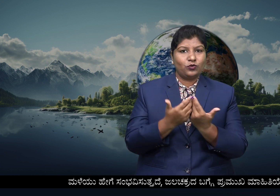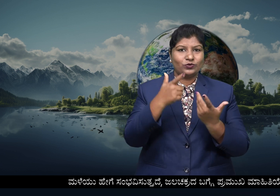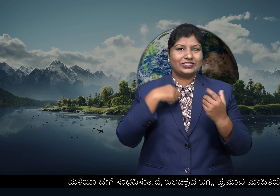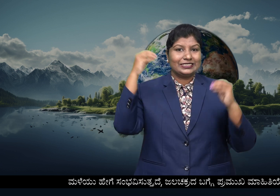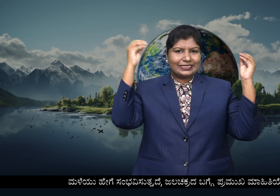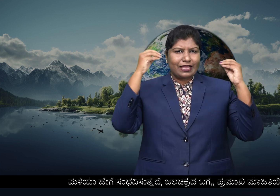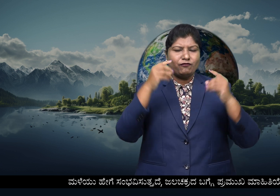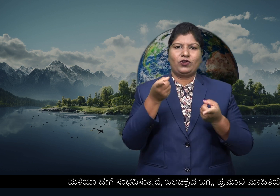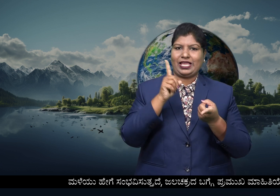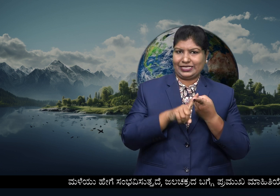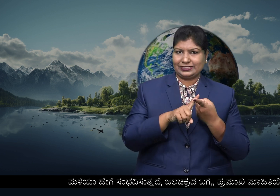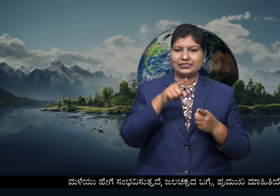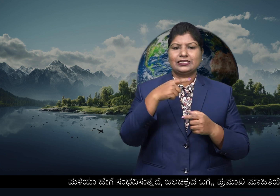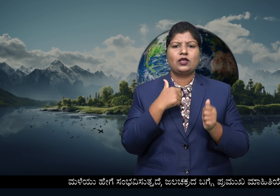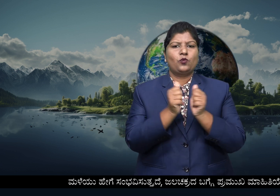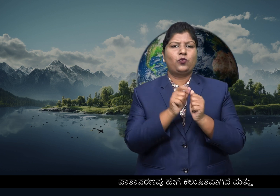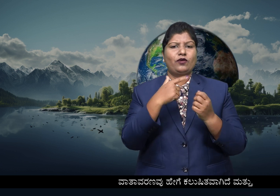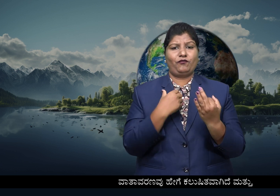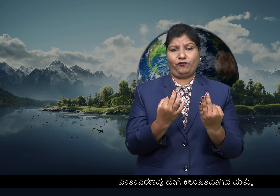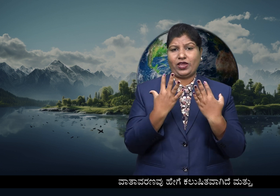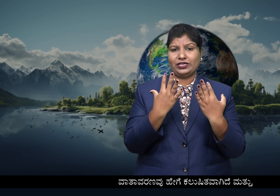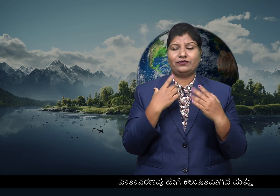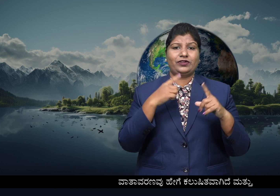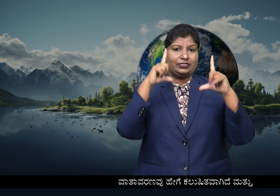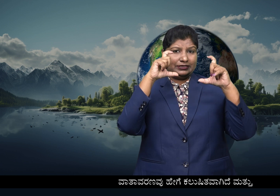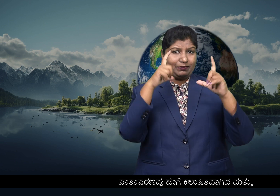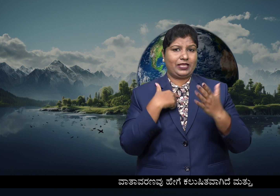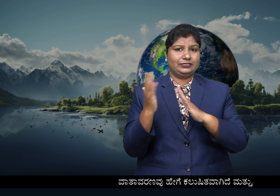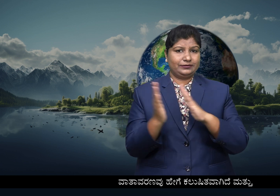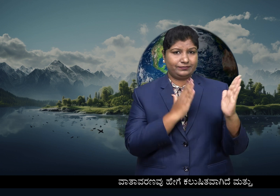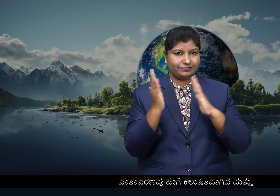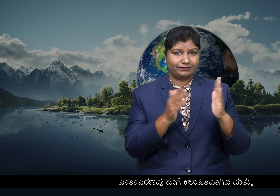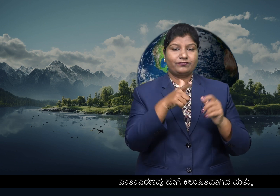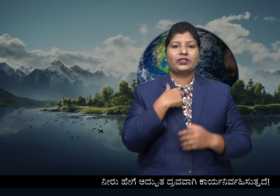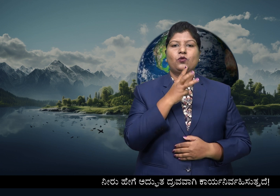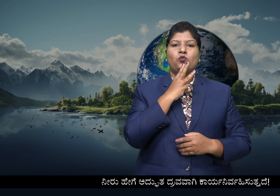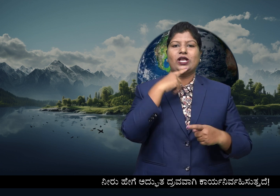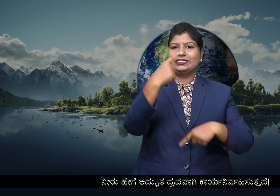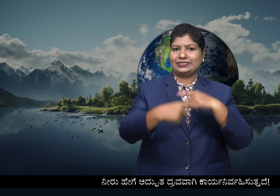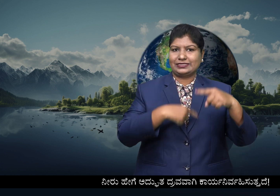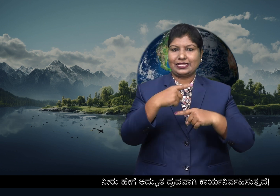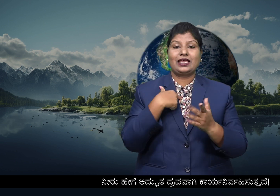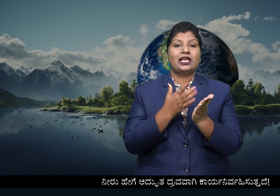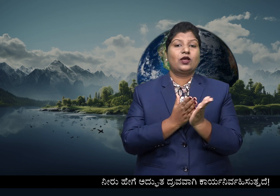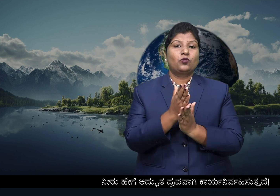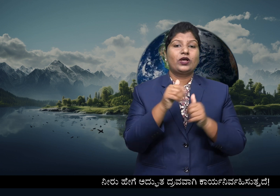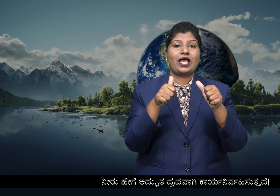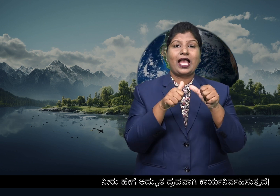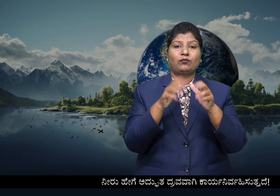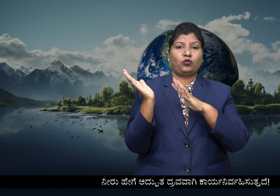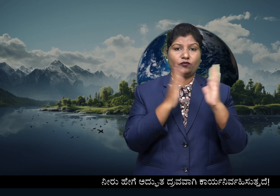ಸಂಭವಿಸುತ್ತದೆ, ಜಲಚಕ್ರದ ಬಗ್ಗೆ ಪ್ರಮುಖ ಮಾಹಿತಿಯೊಂದಿಗೆ ವಾತಾವರಣವು ಹೇಗೆ ಕಲುಷಿತವಾಗಿದೆ ಮತ್ತು ನೀರು ಹೇಗೆ ಅದ್ಭುತ